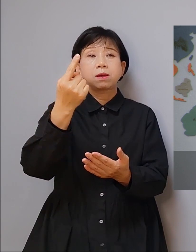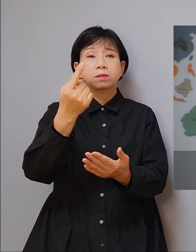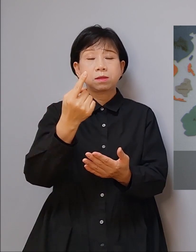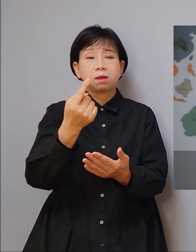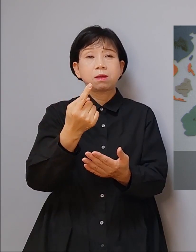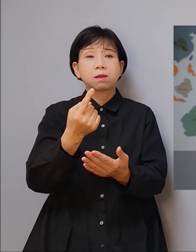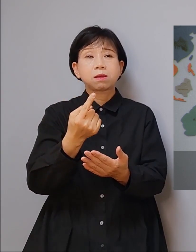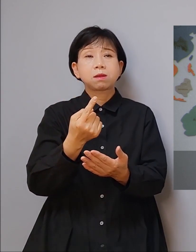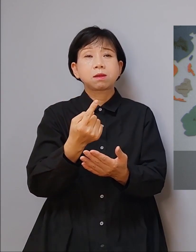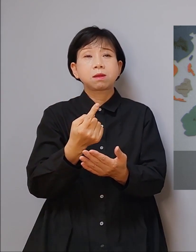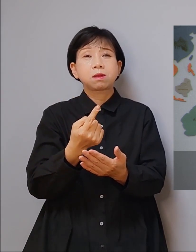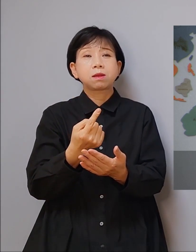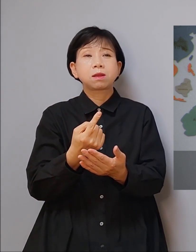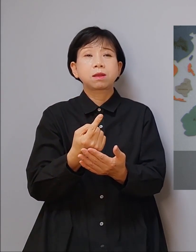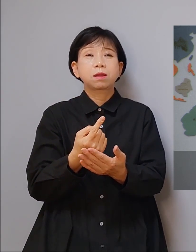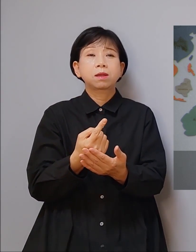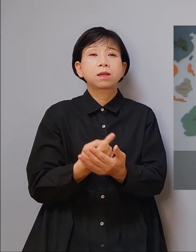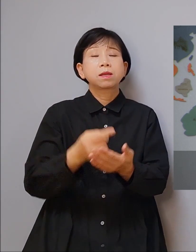임하사